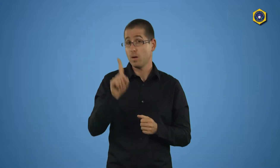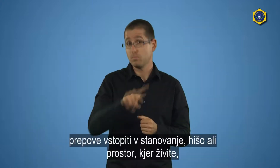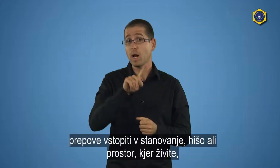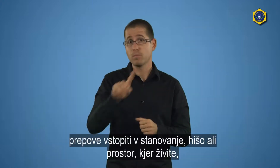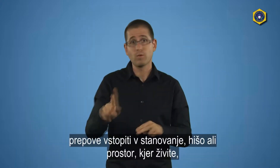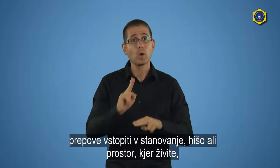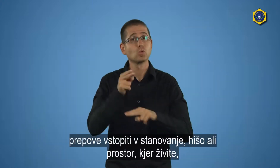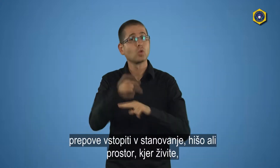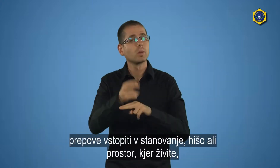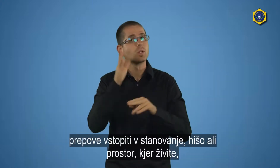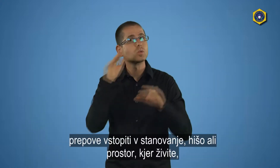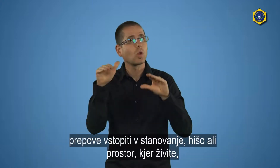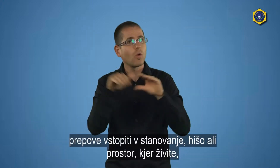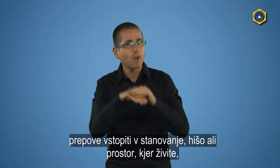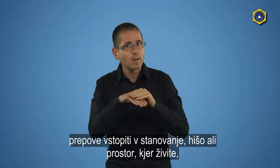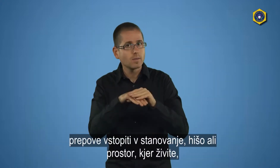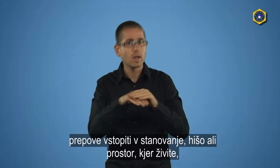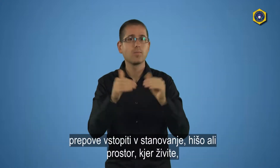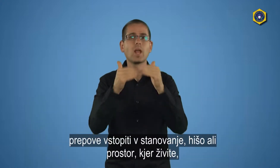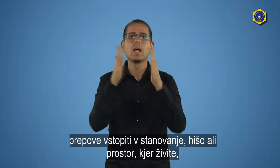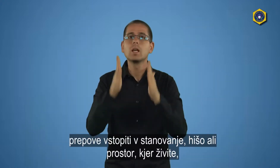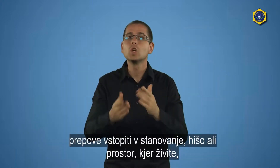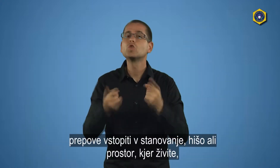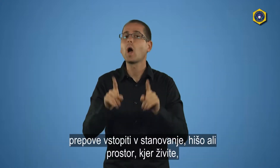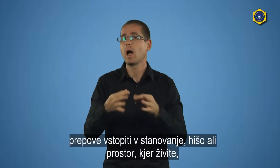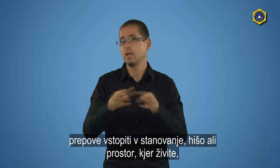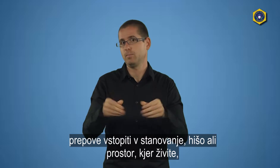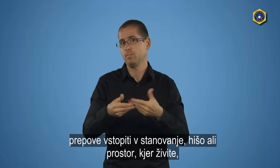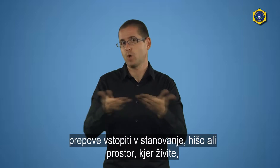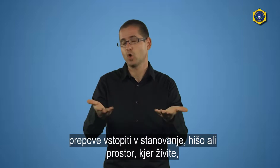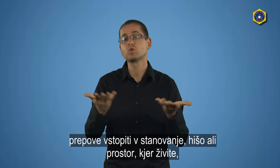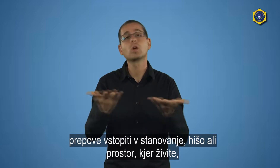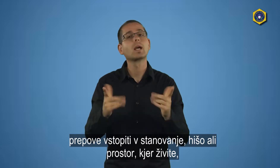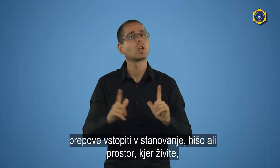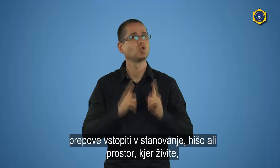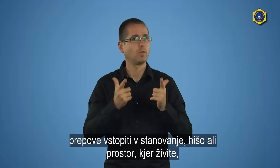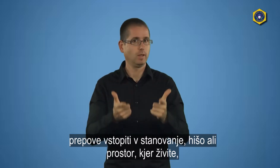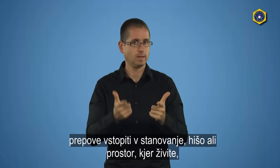prepove vstopiti v stanovanje, hišo ali prostor, kjer živite,